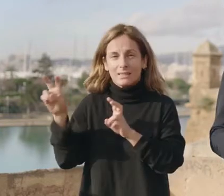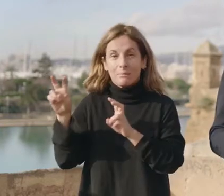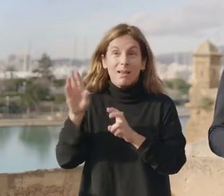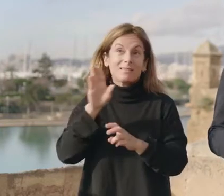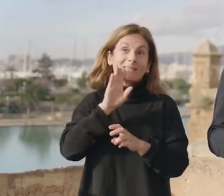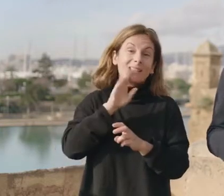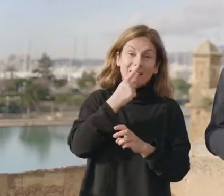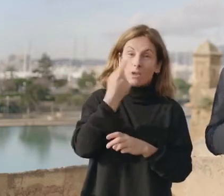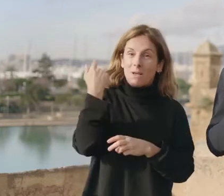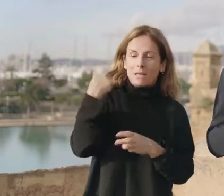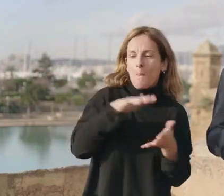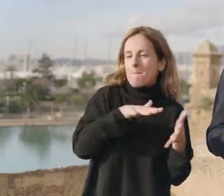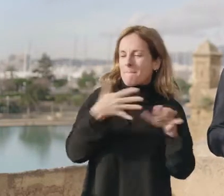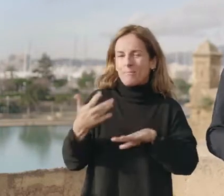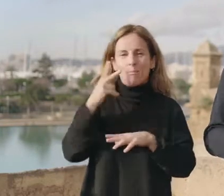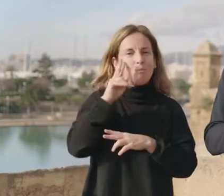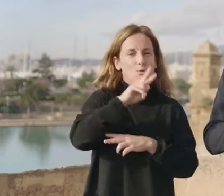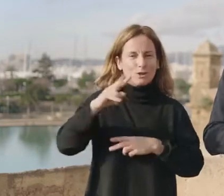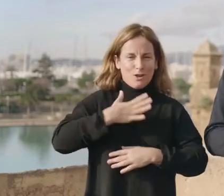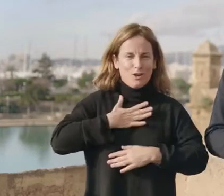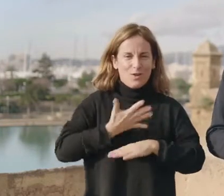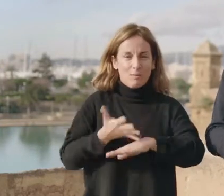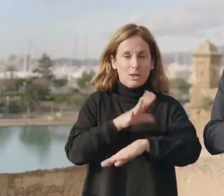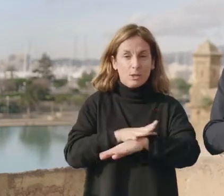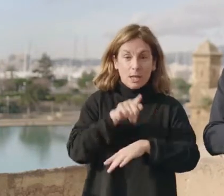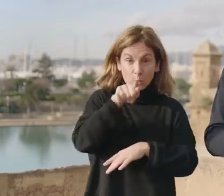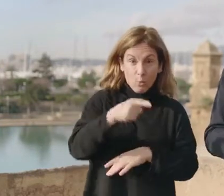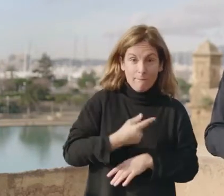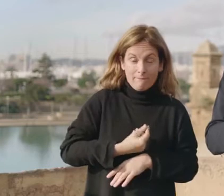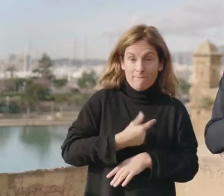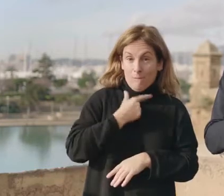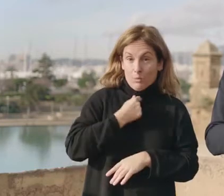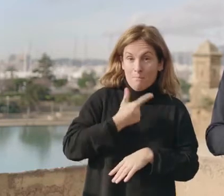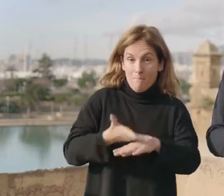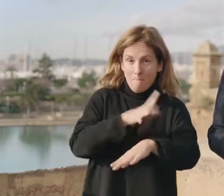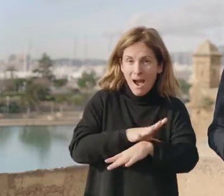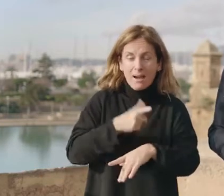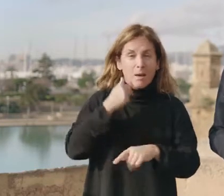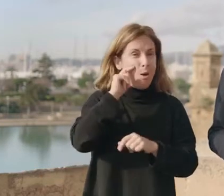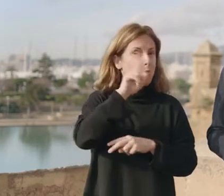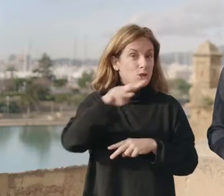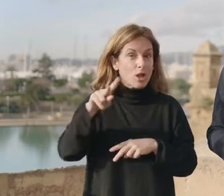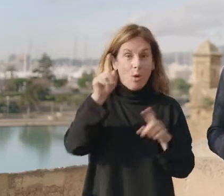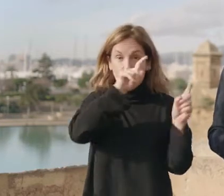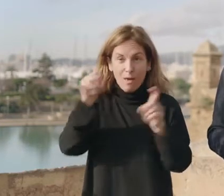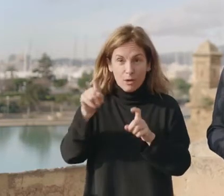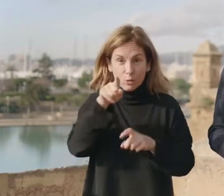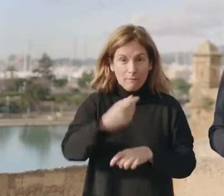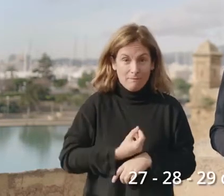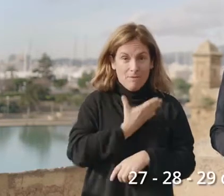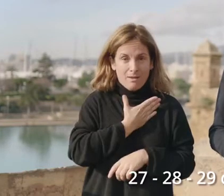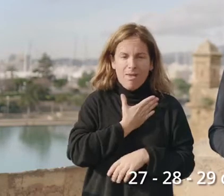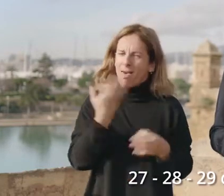mostrar aquests eixos des de les sales de saps voltes. Si t'agrada el mar, si t'agrada els museus i si t'agrada l'educació, aquesta és la teva. Els dies